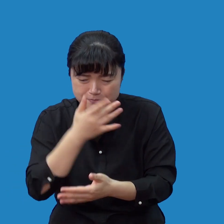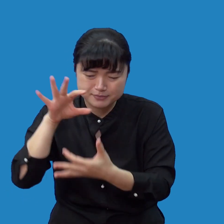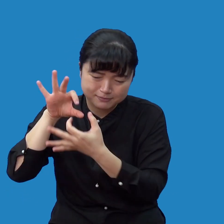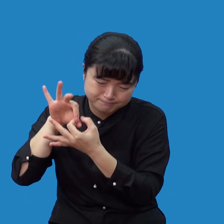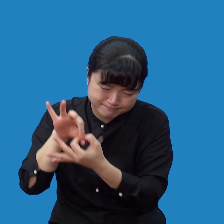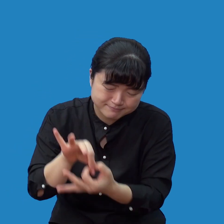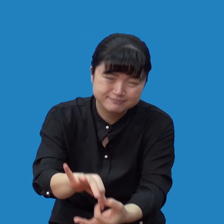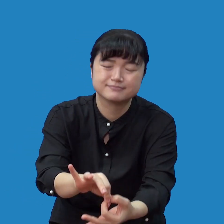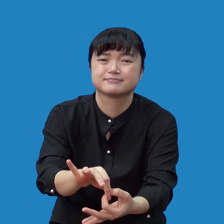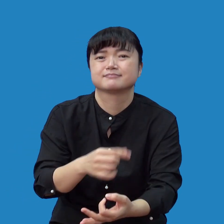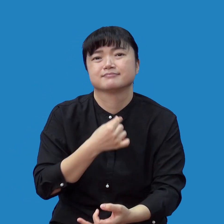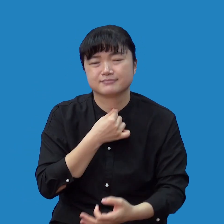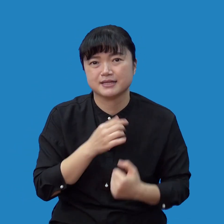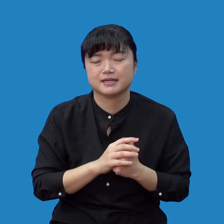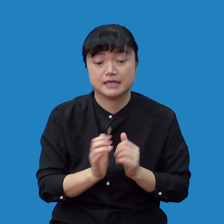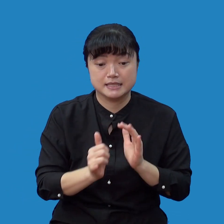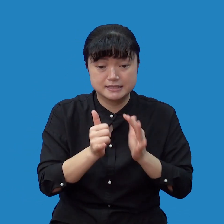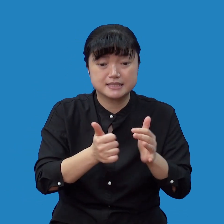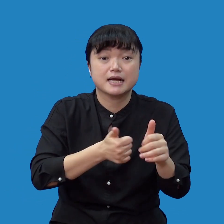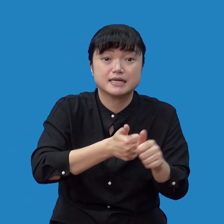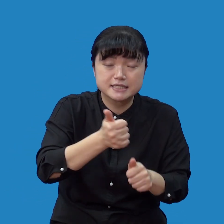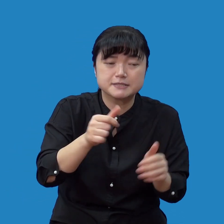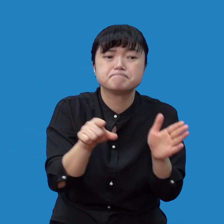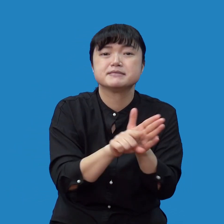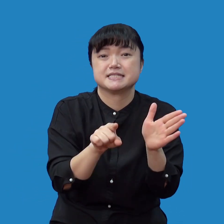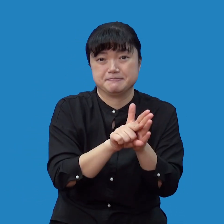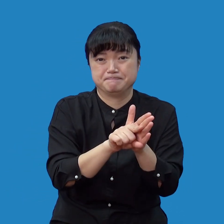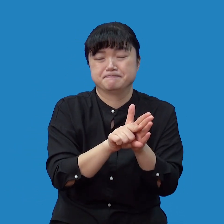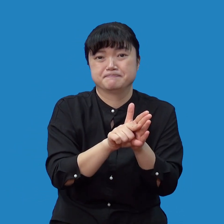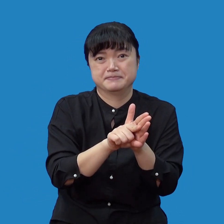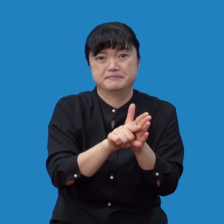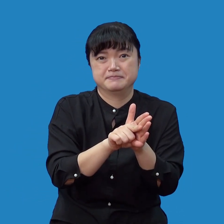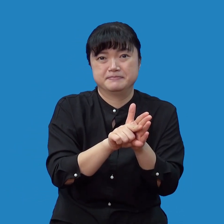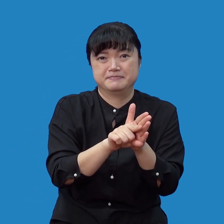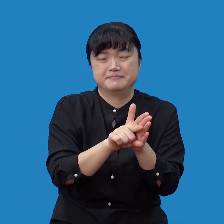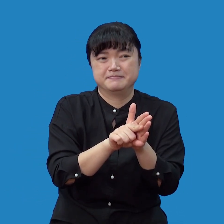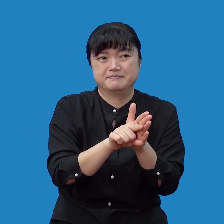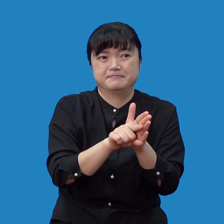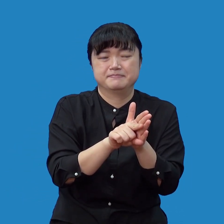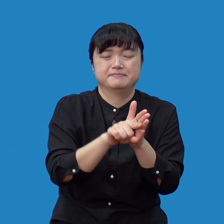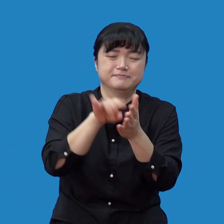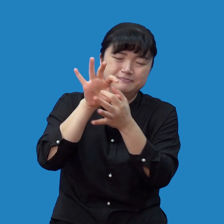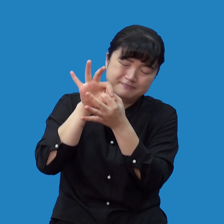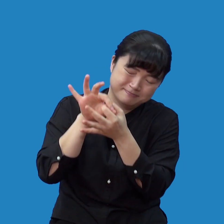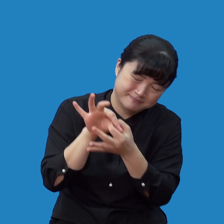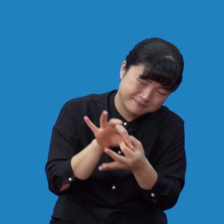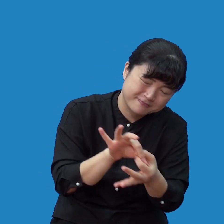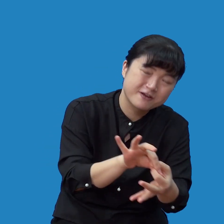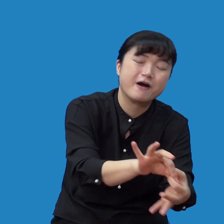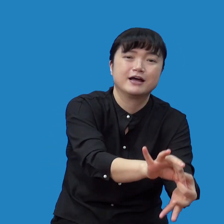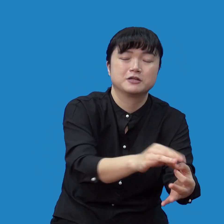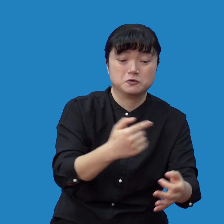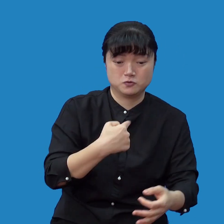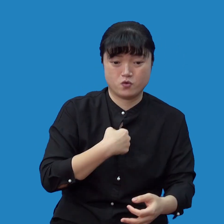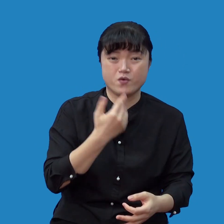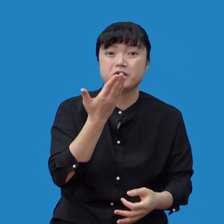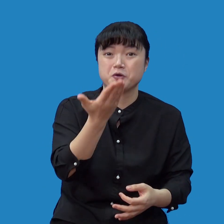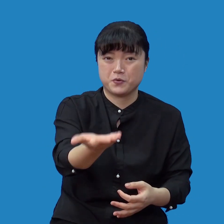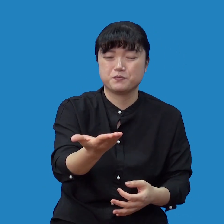그래서 세상을 이기는 믿음의 장의 다음 페이지를 계속 써 내려가는 저와 여러분, 우리